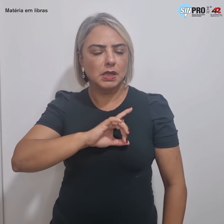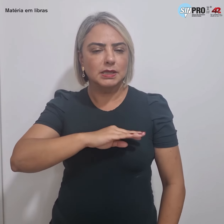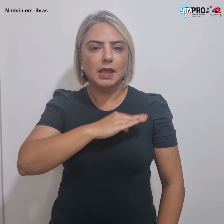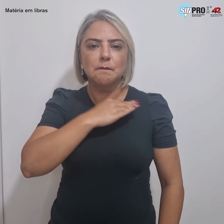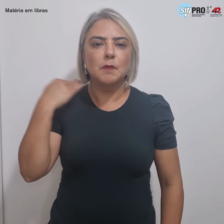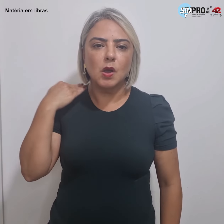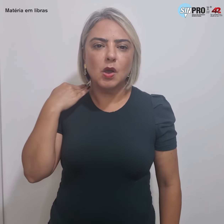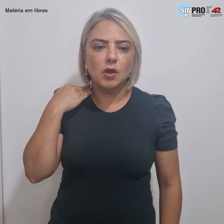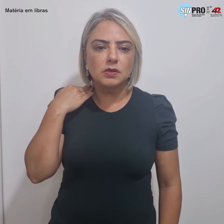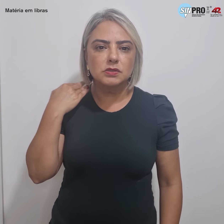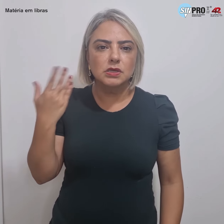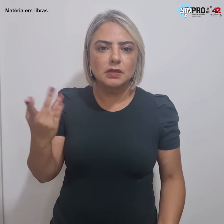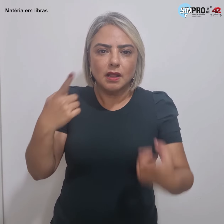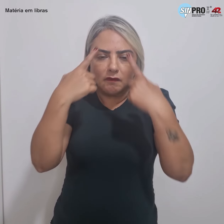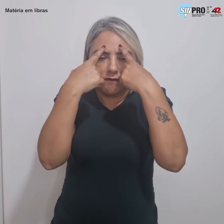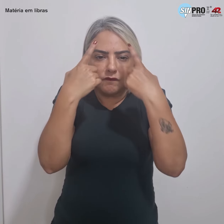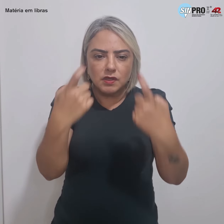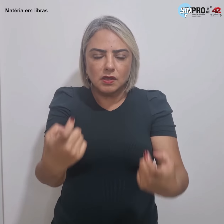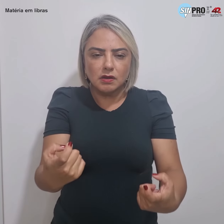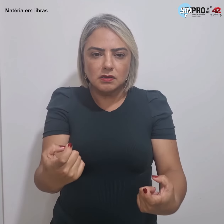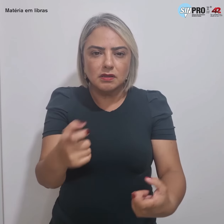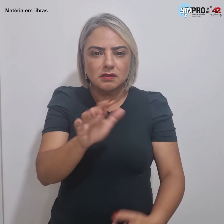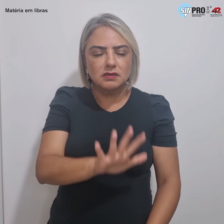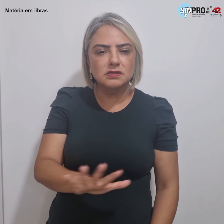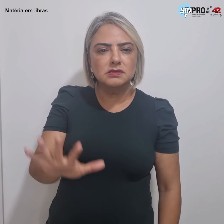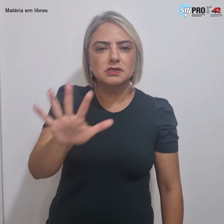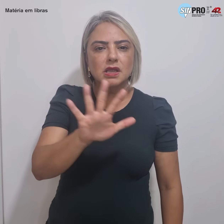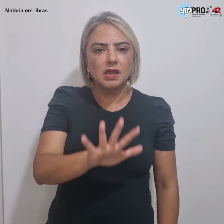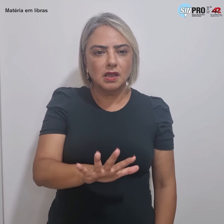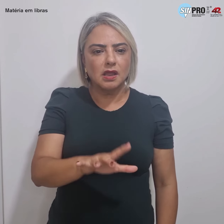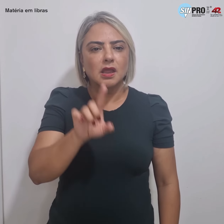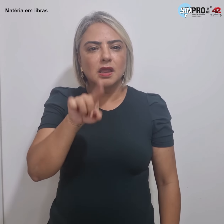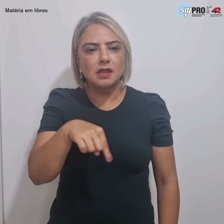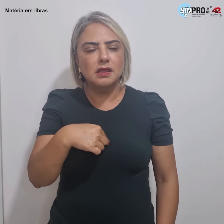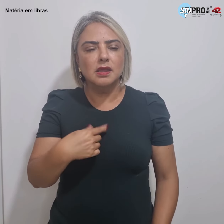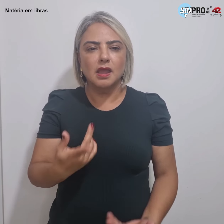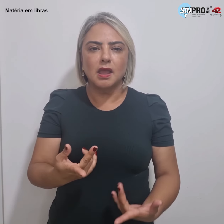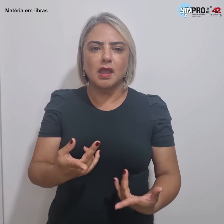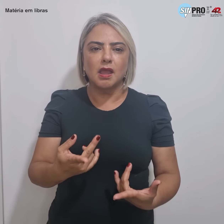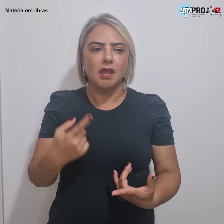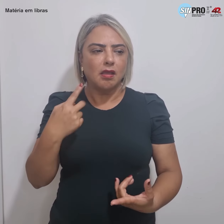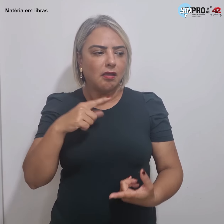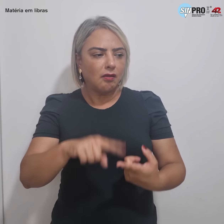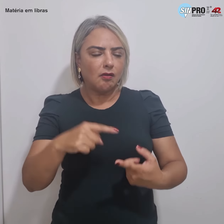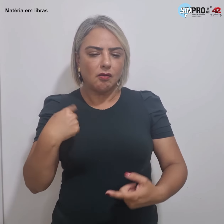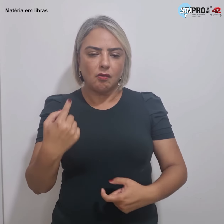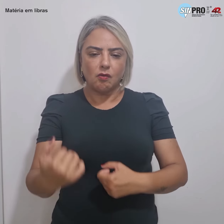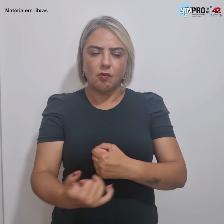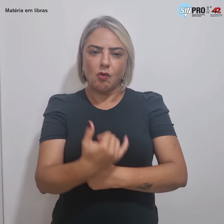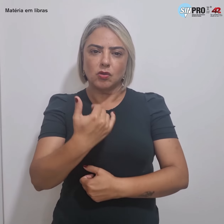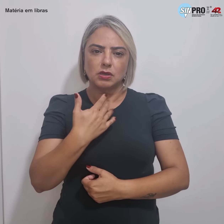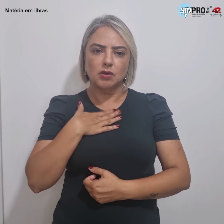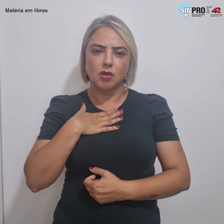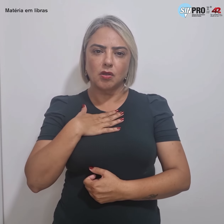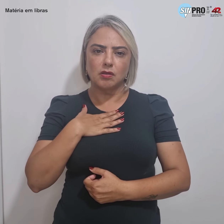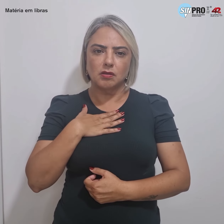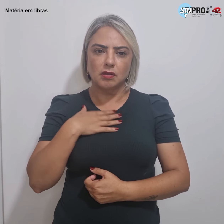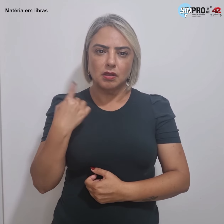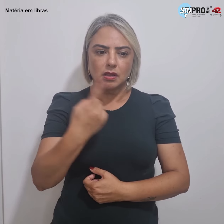diante da violência generalizada que é cometida contra nós. Por isso, saímos às